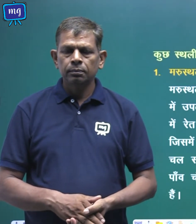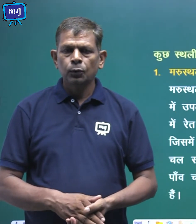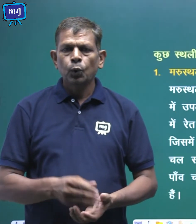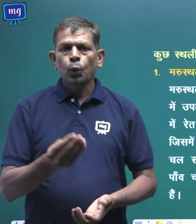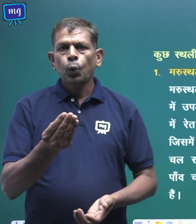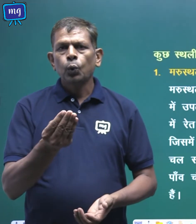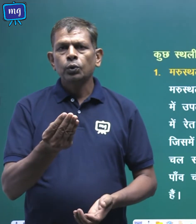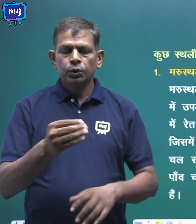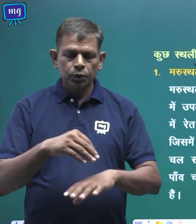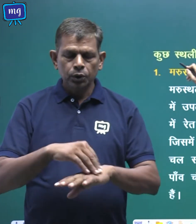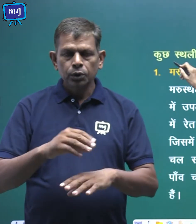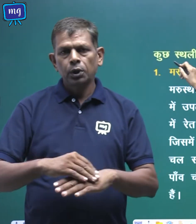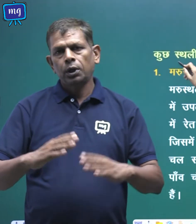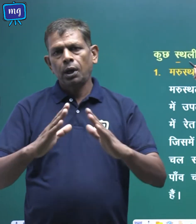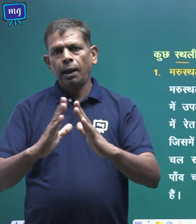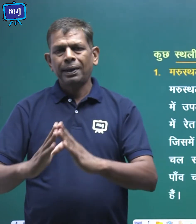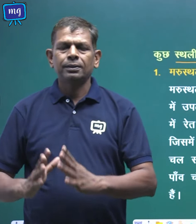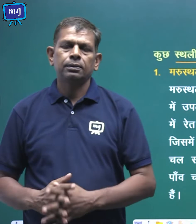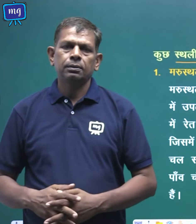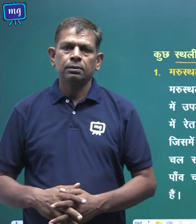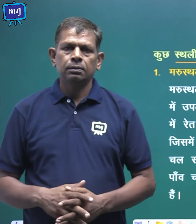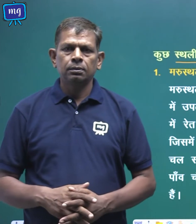कुछ स्थलीय आवास।